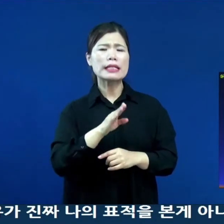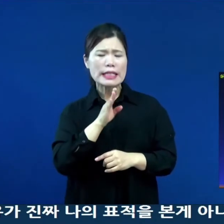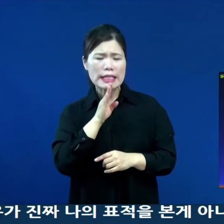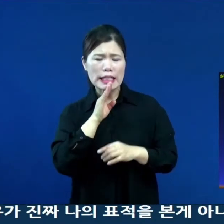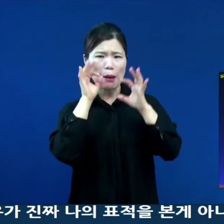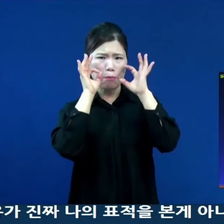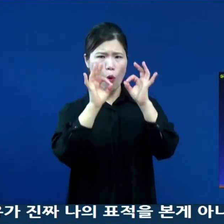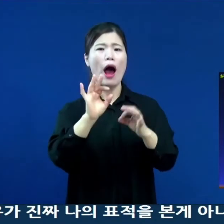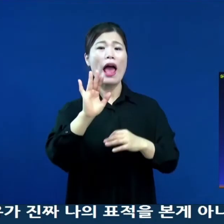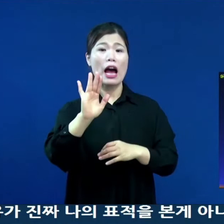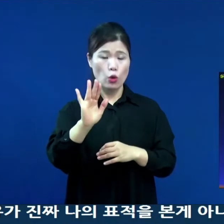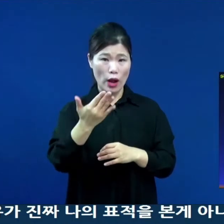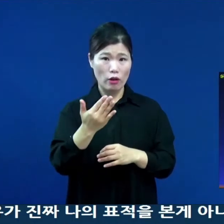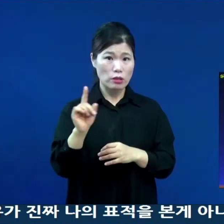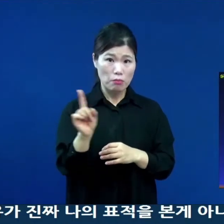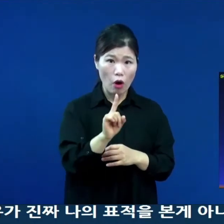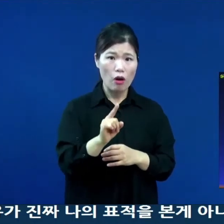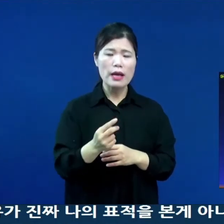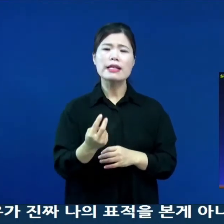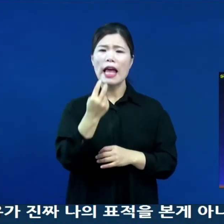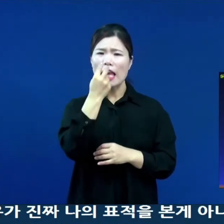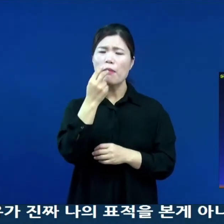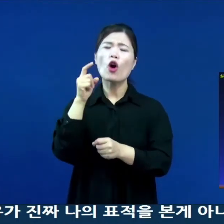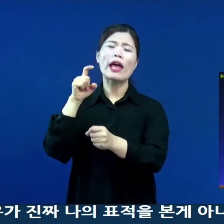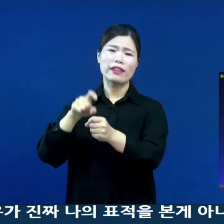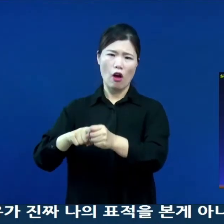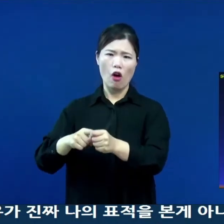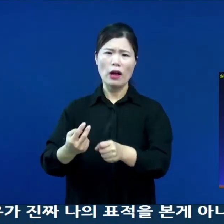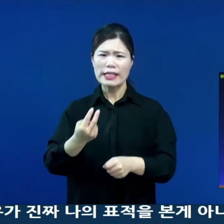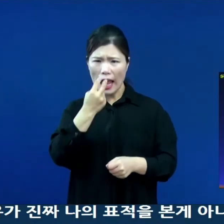표적이 생명의 떡, 생명의 양식, 그냥